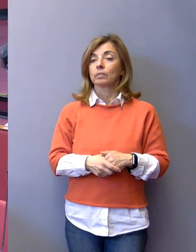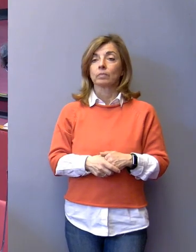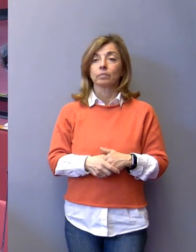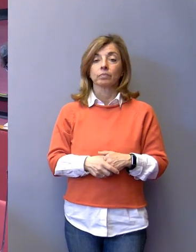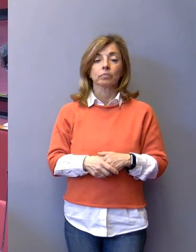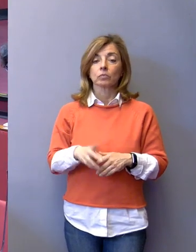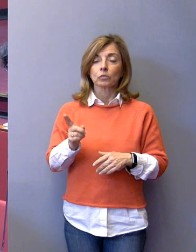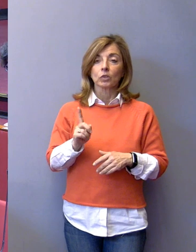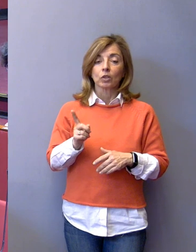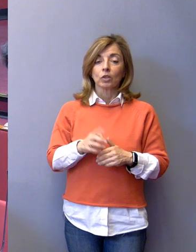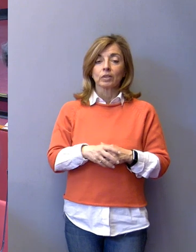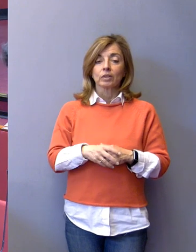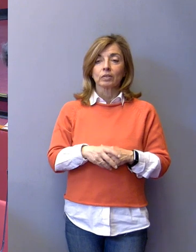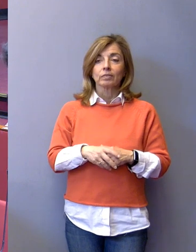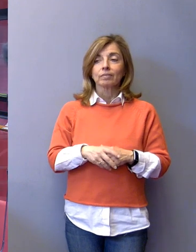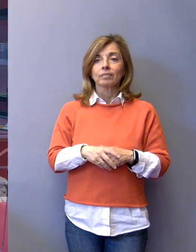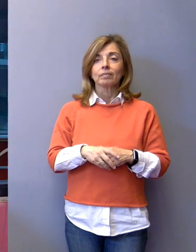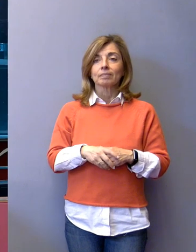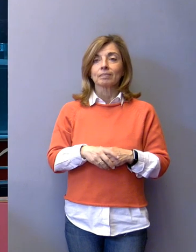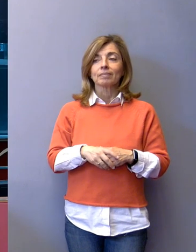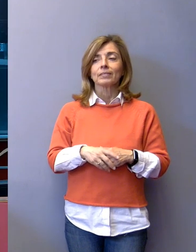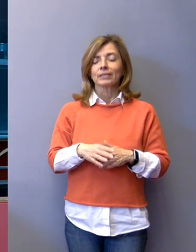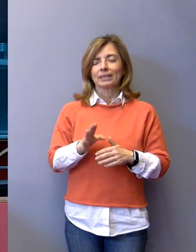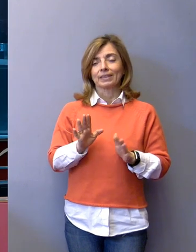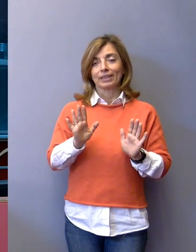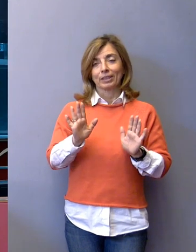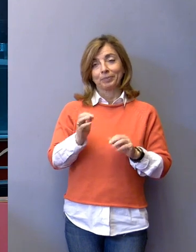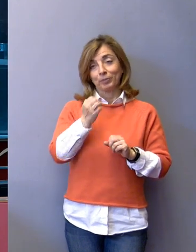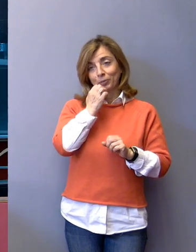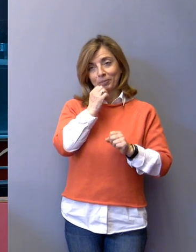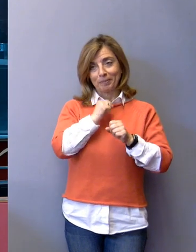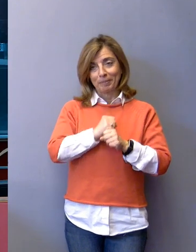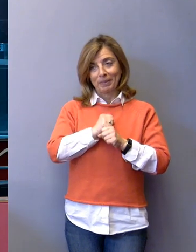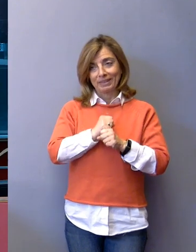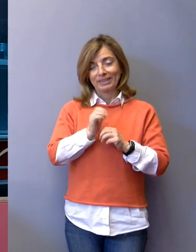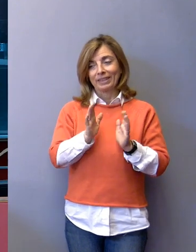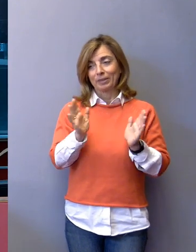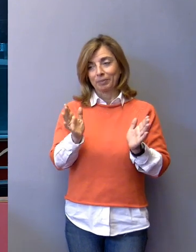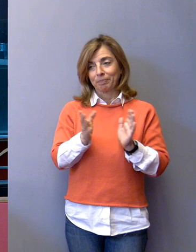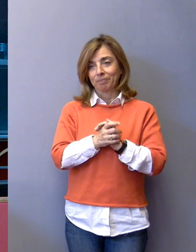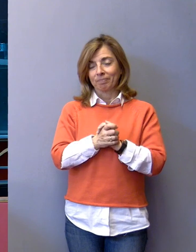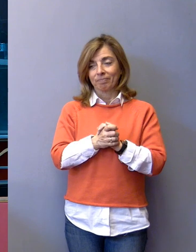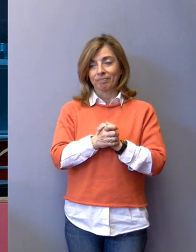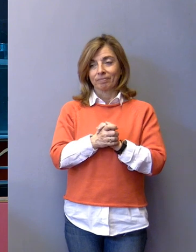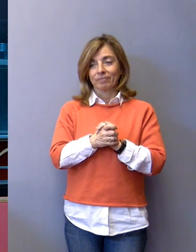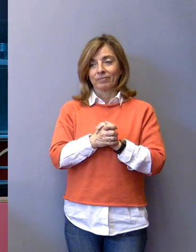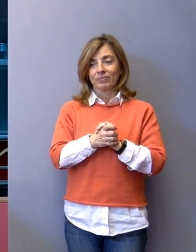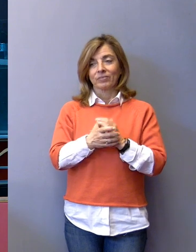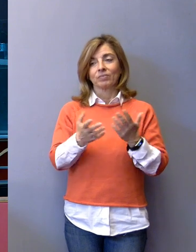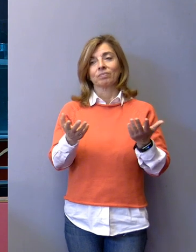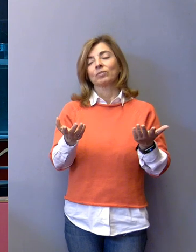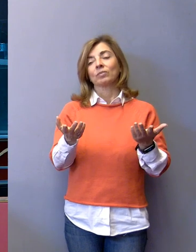No non ho cambiato Abbia pazienza no mi rimetto mi